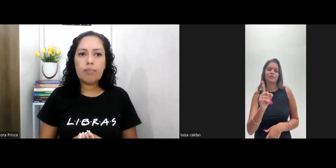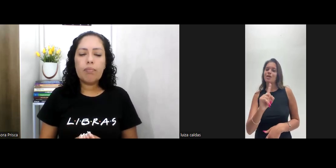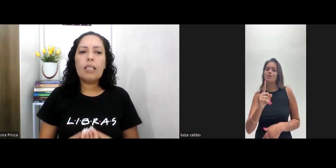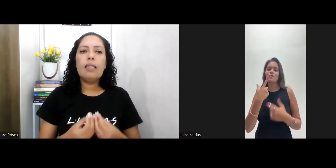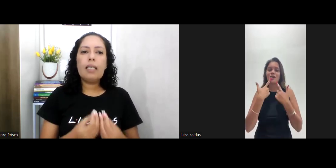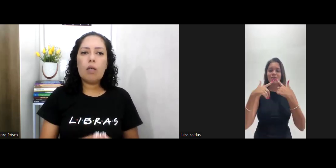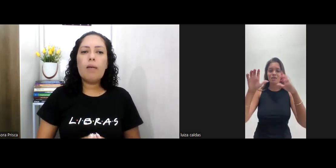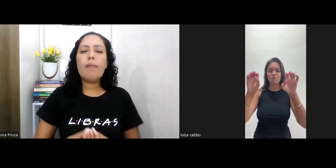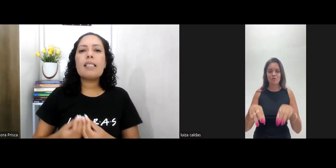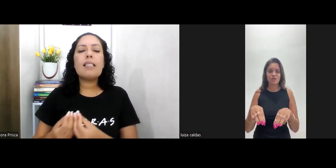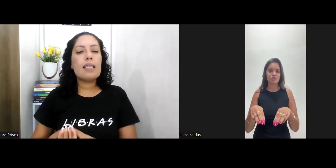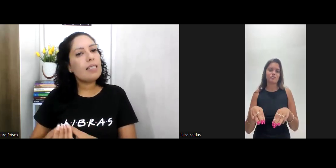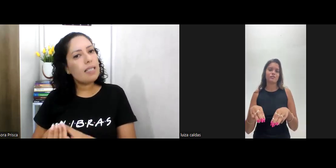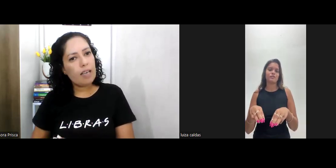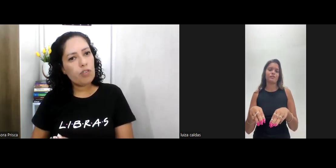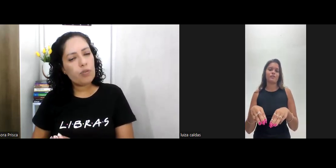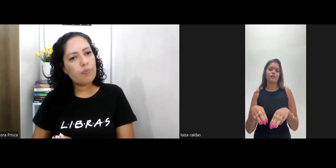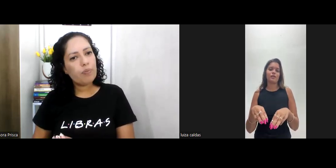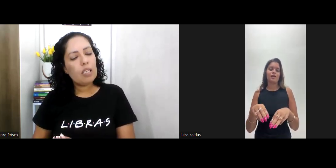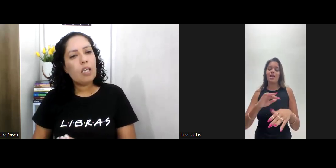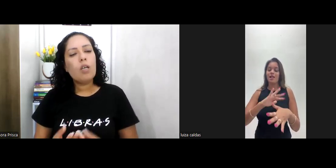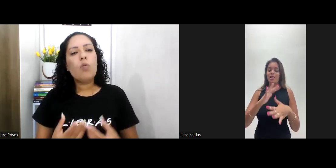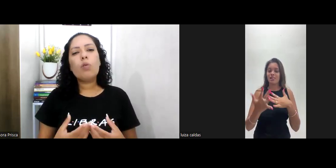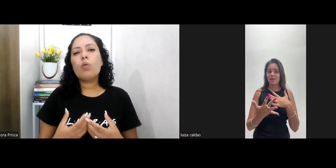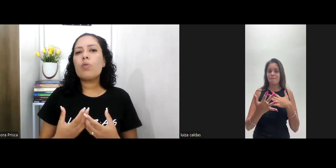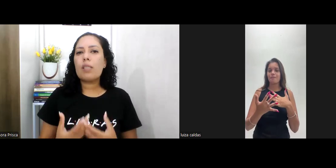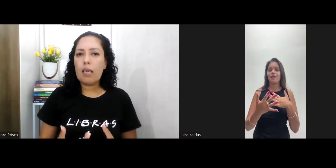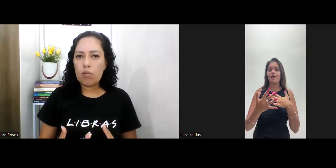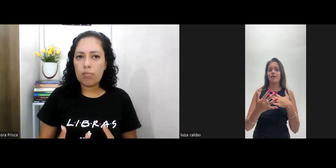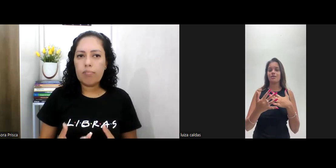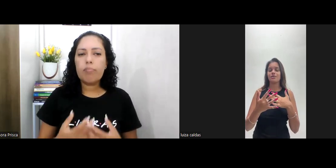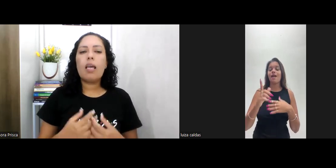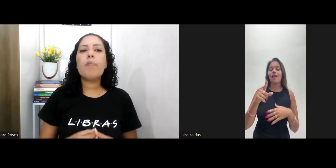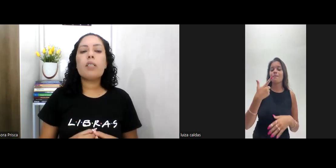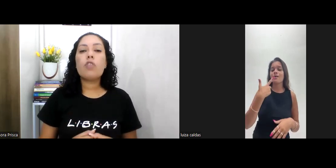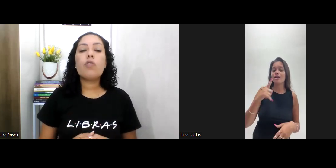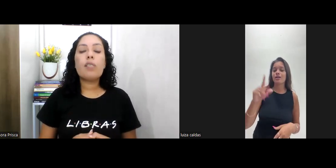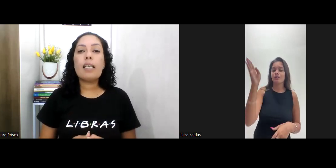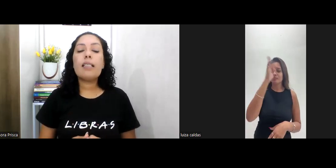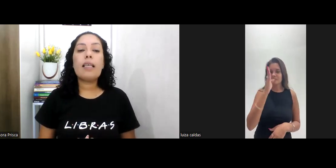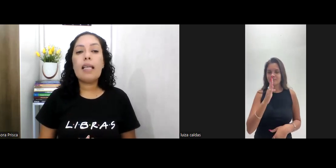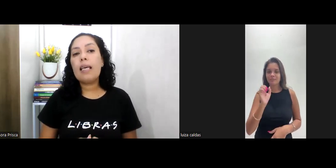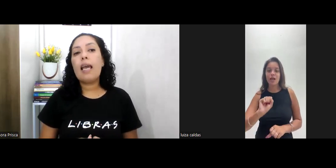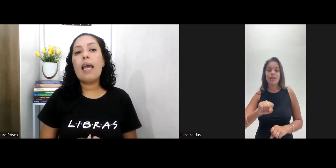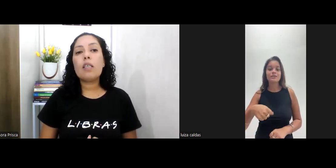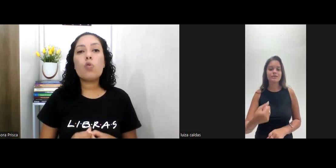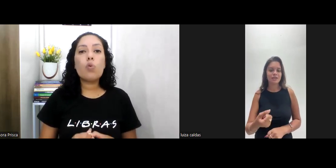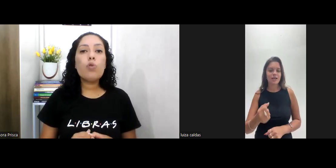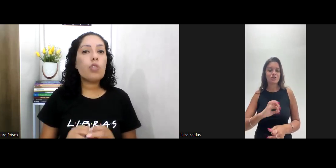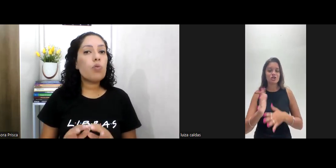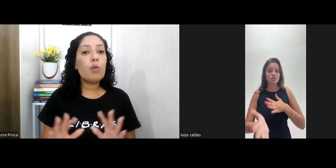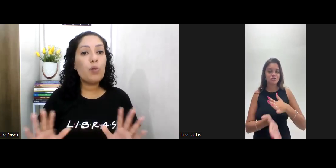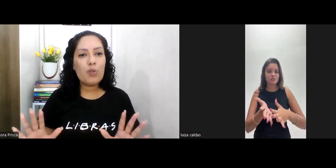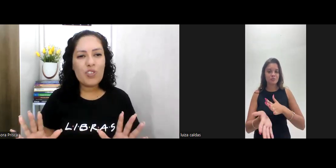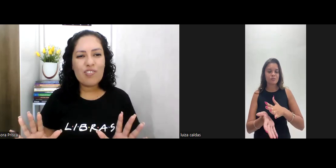língua, língua brasileira de sinais. Um outro conceito que é importante você entender é que